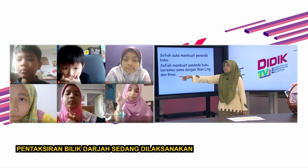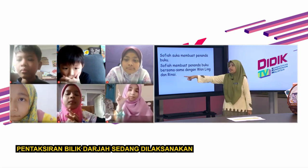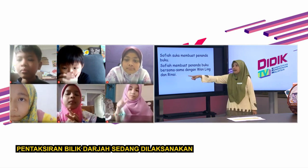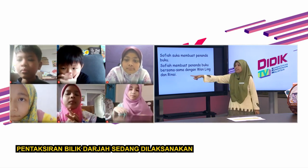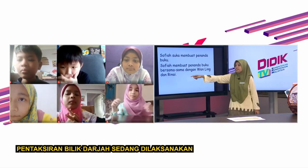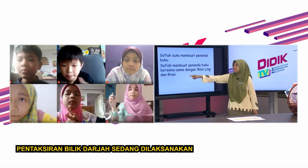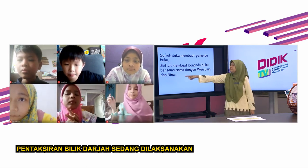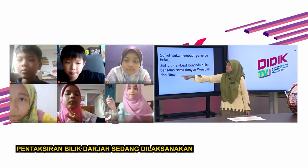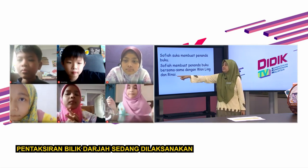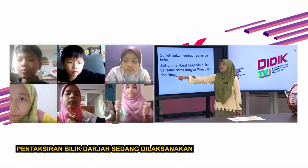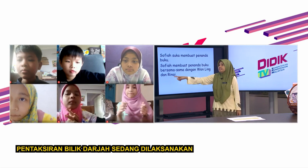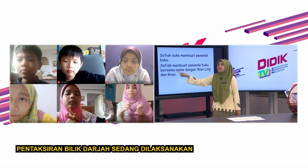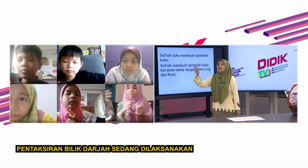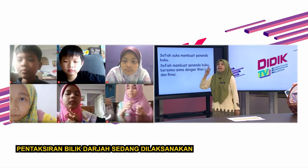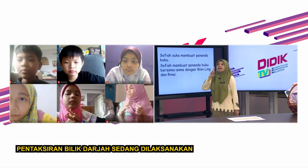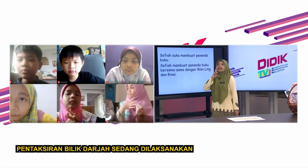dan